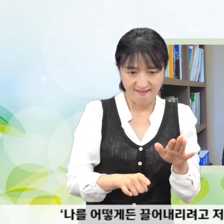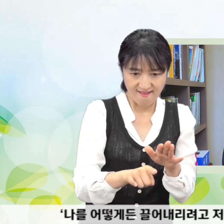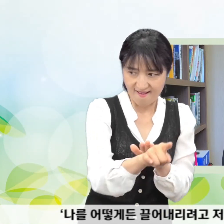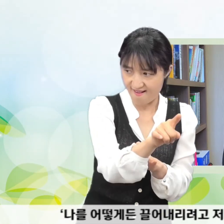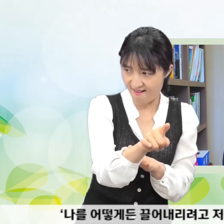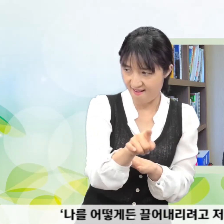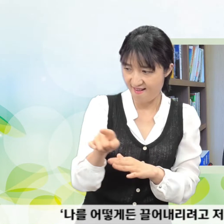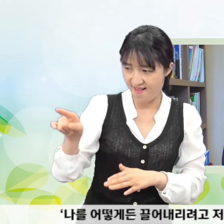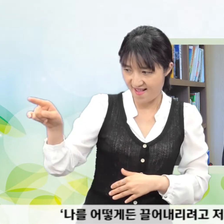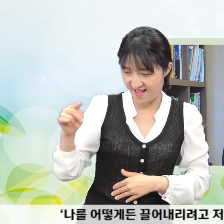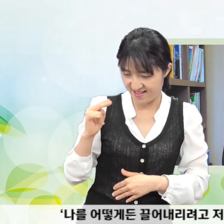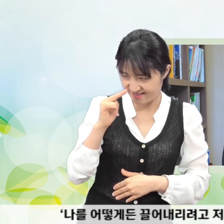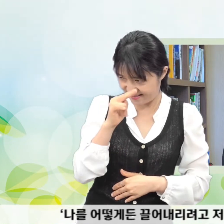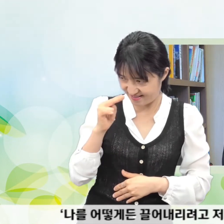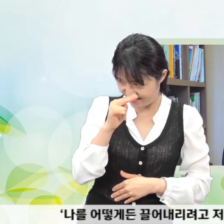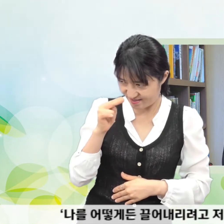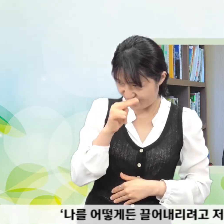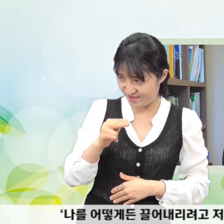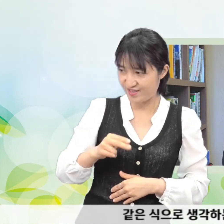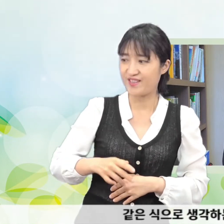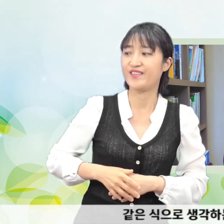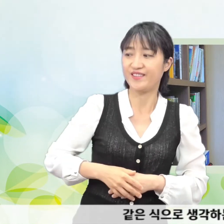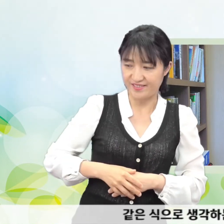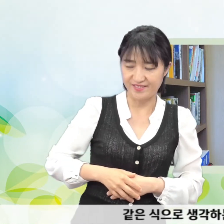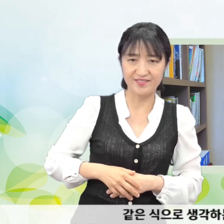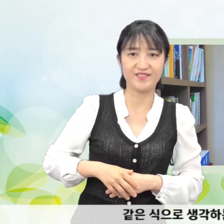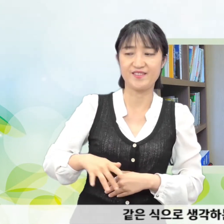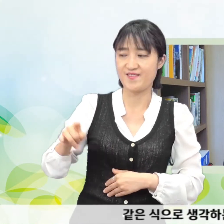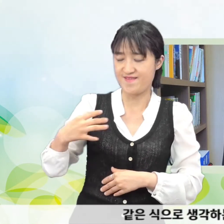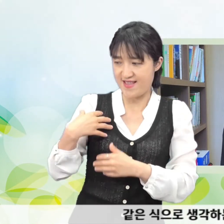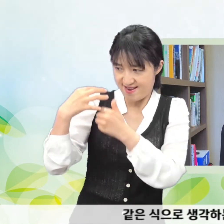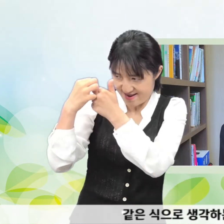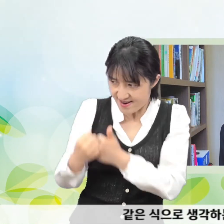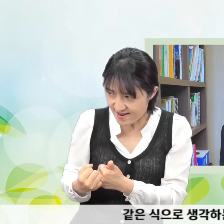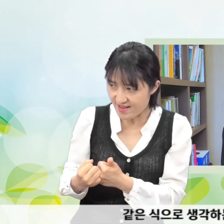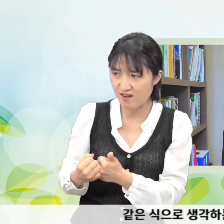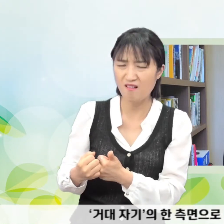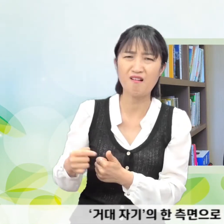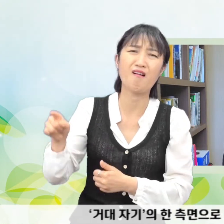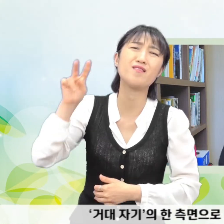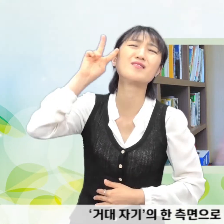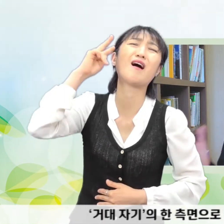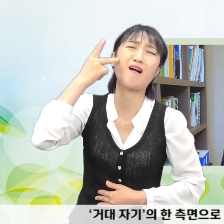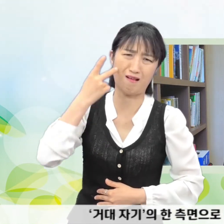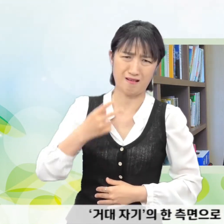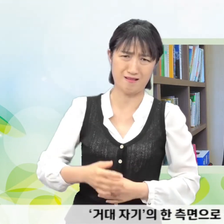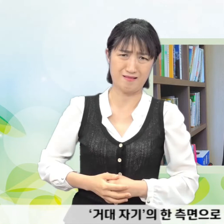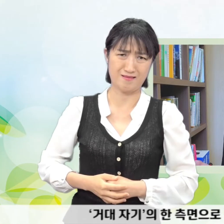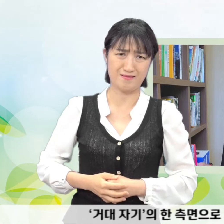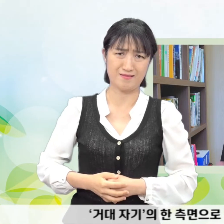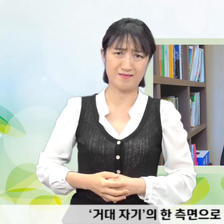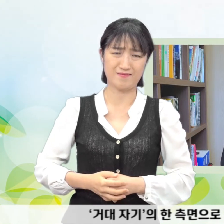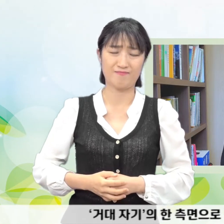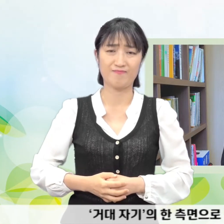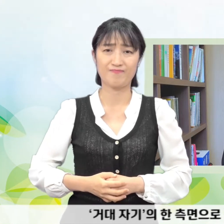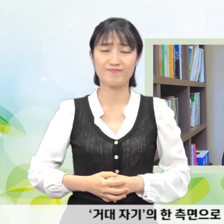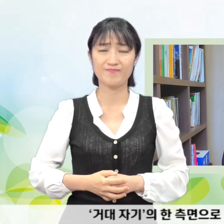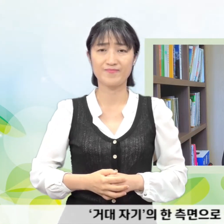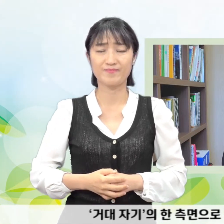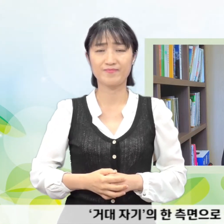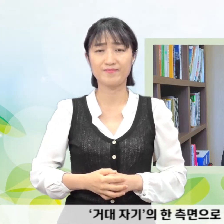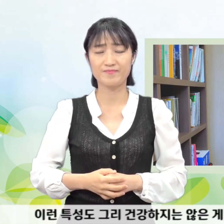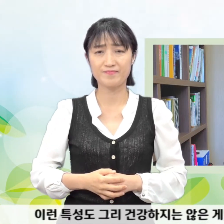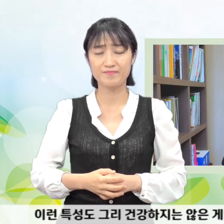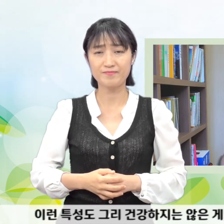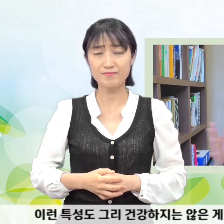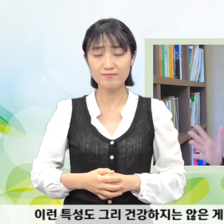저런 말을 해서 뭐 그렇게 한 거야 뭐 이런 식으로 이제 생각을 한다는 거죠. 이건 굉장히 거대자기의 한 측면이라고 볼 수가